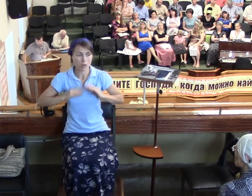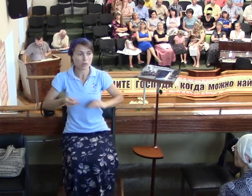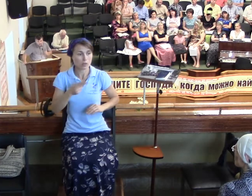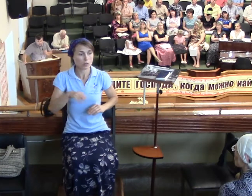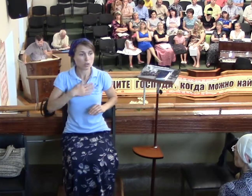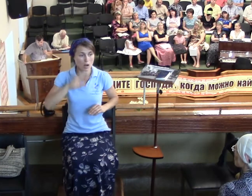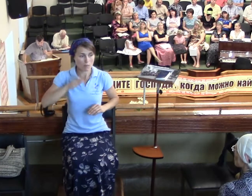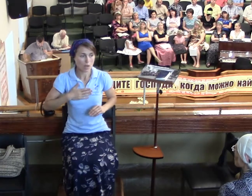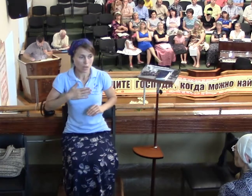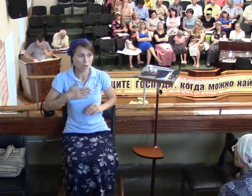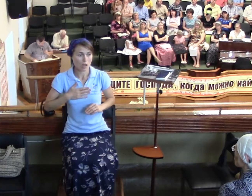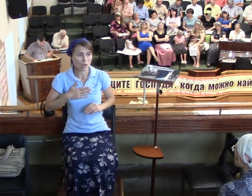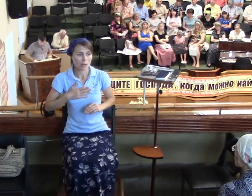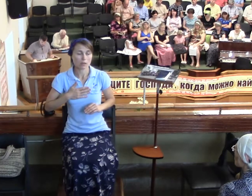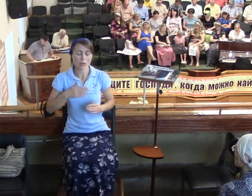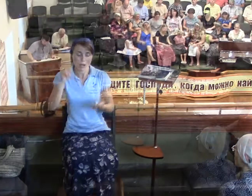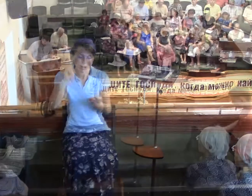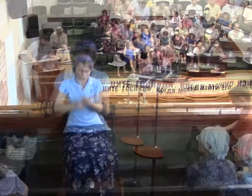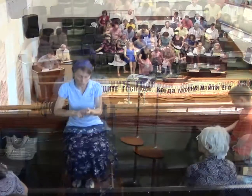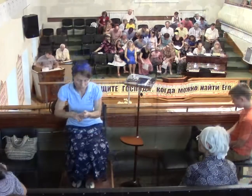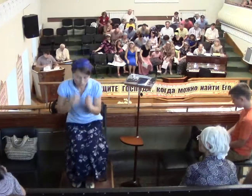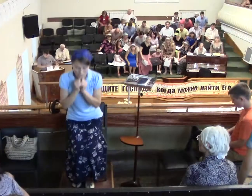надежда моя. Аминь. Давайте помолимся.